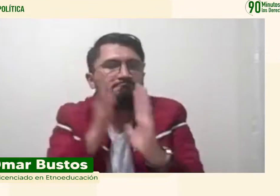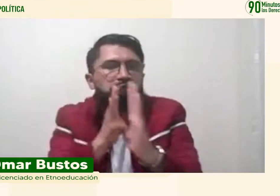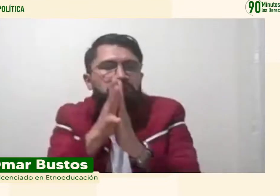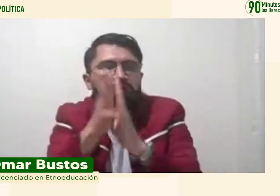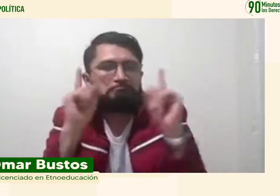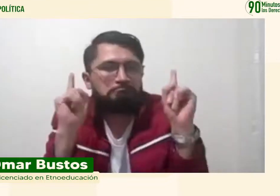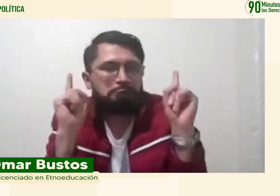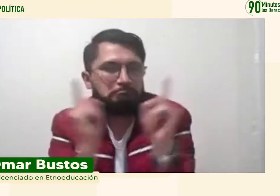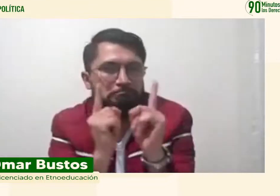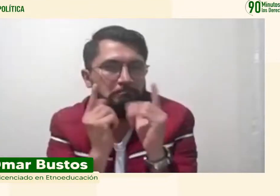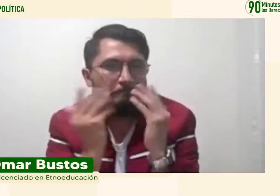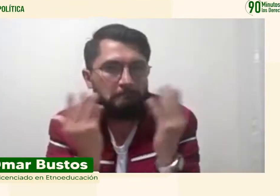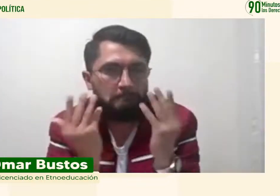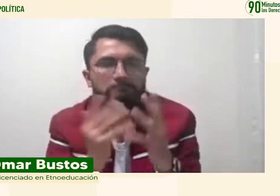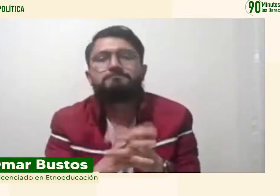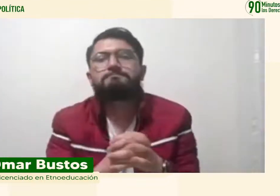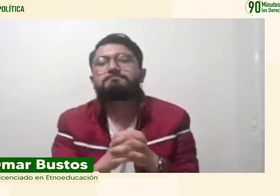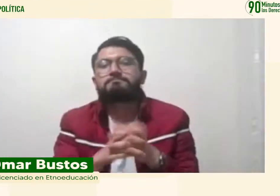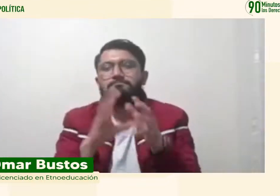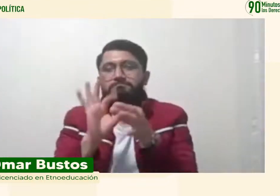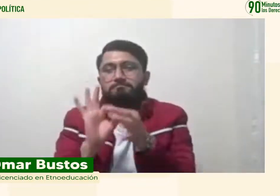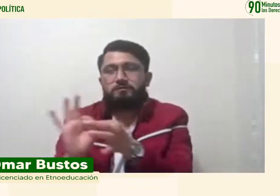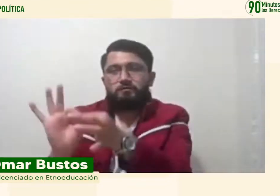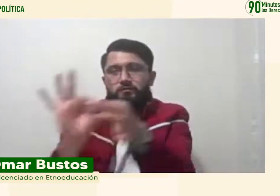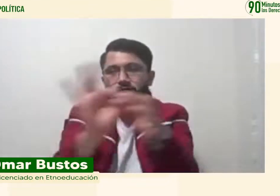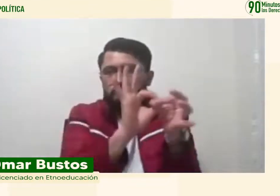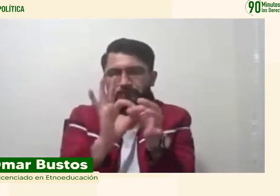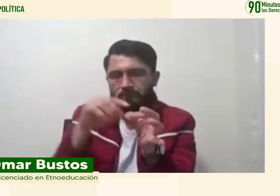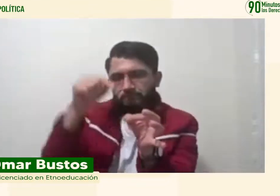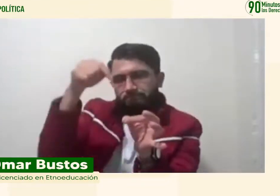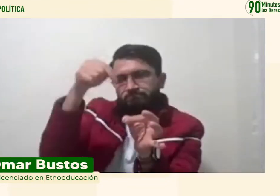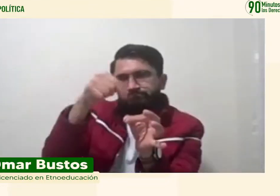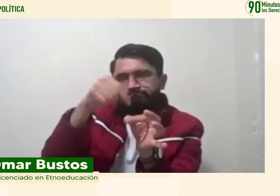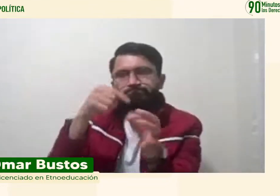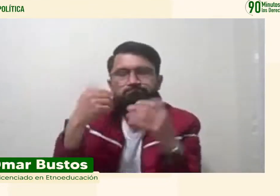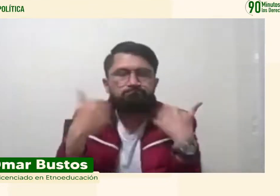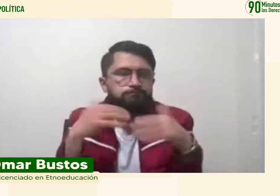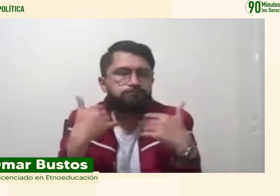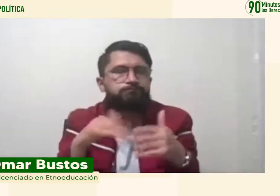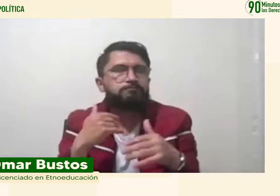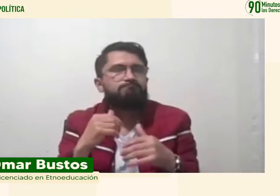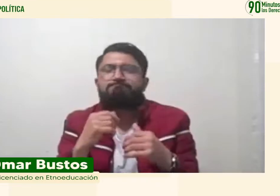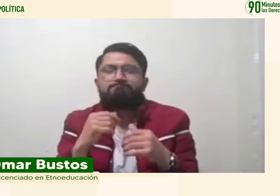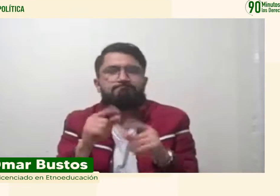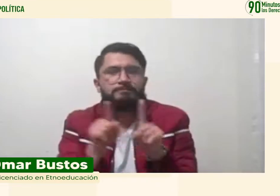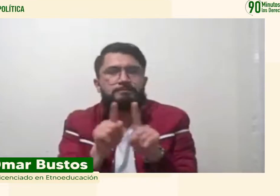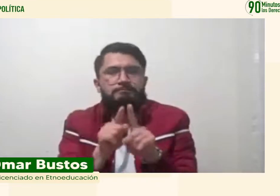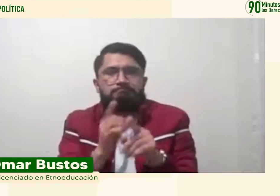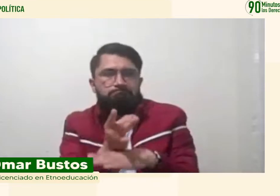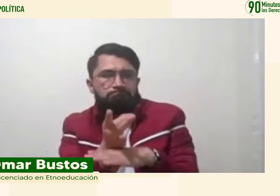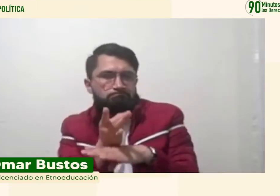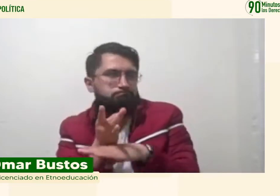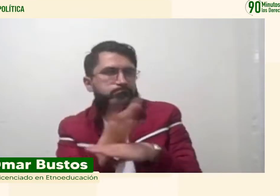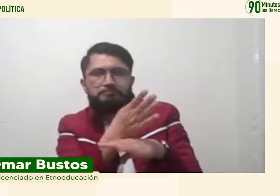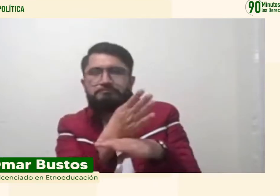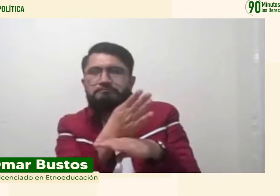esta diversidad e información para todos eso eran lo que lo cortó que crea mencionado pues también mencionar que